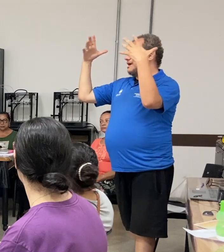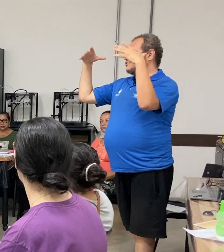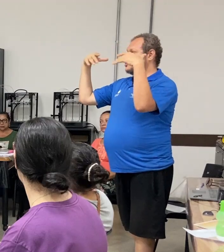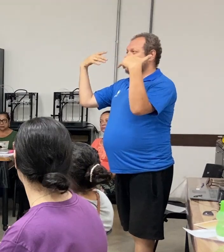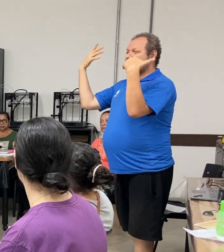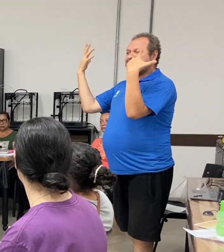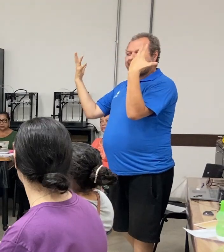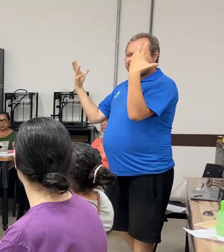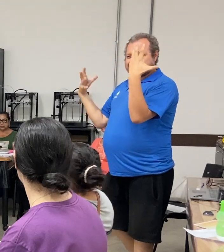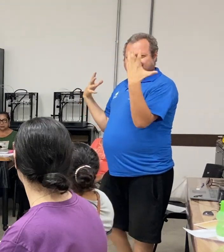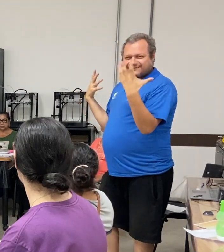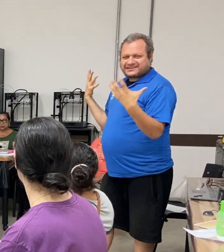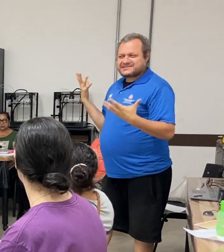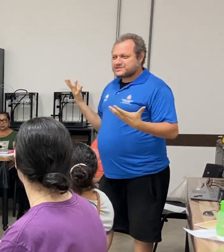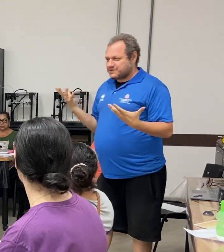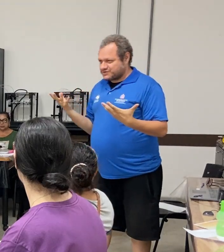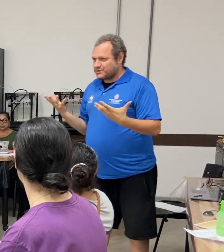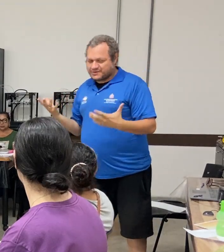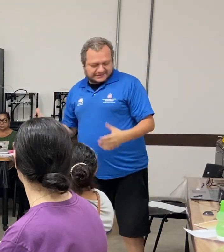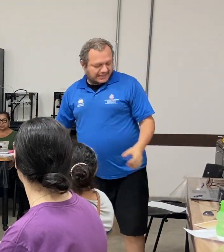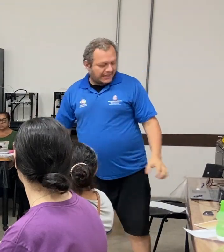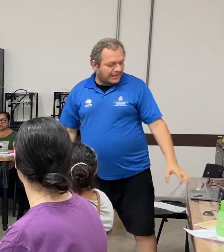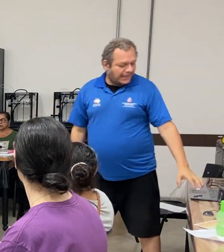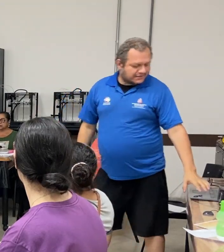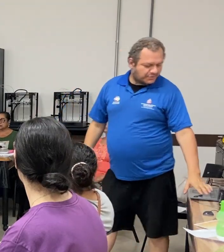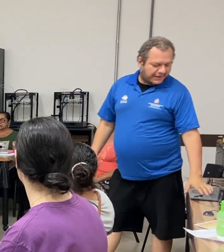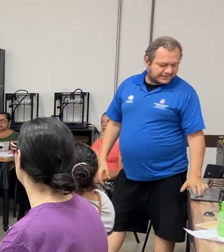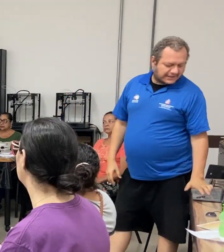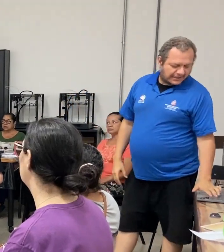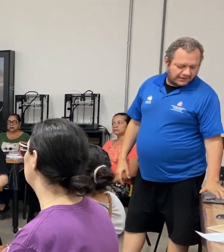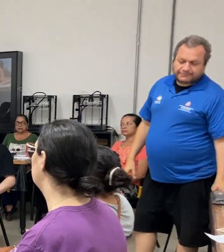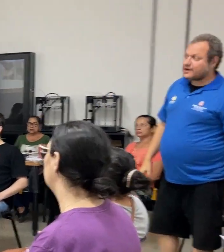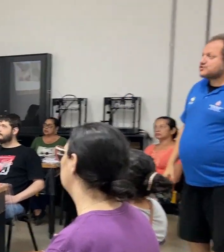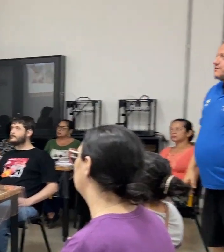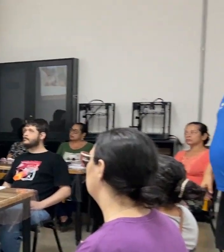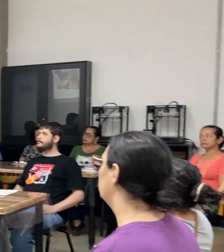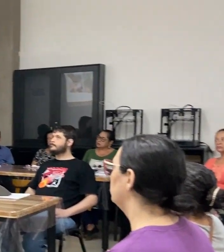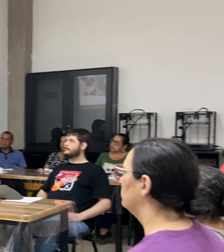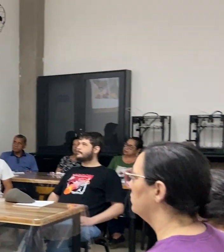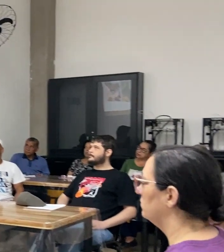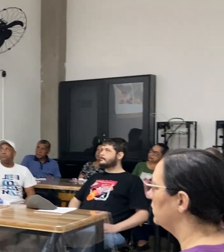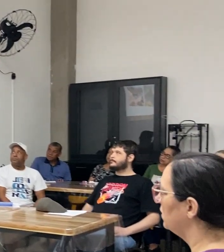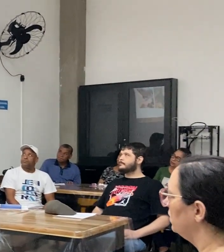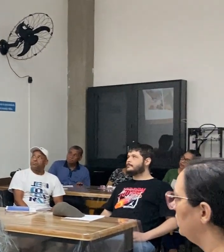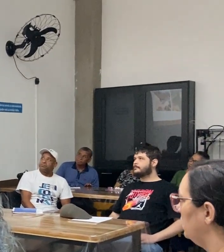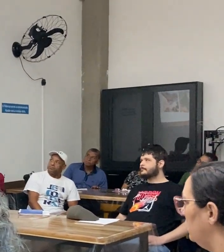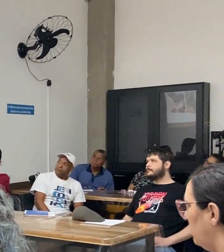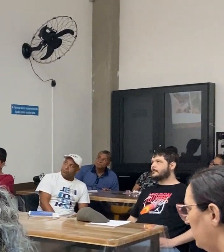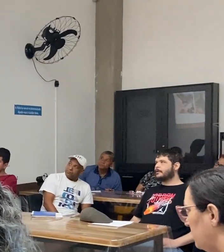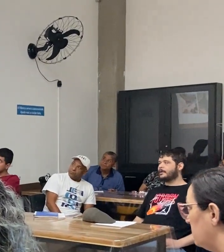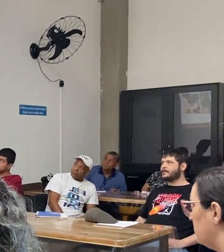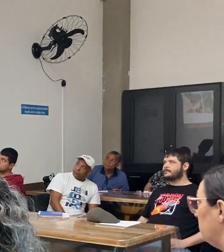ato de reverência até dessas pessoas, né? Esse país aqui, para onde vamos agora? Super